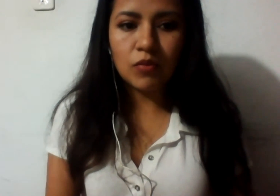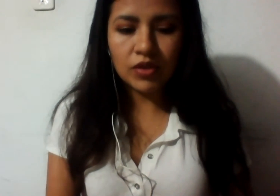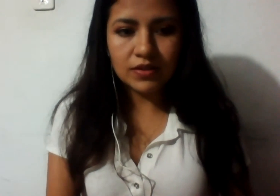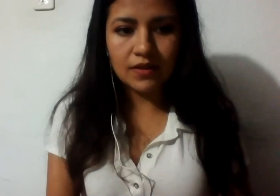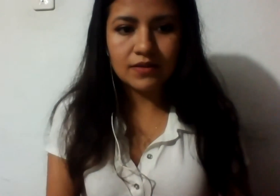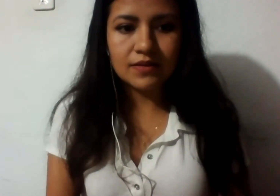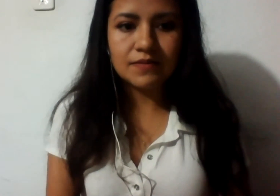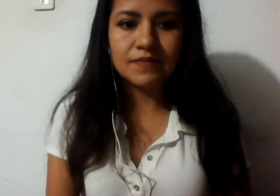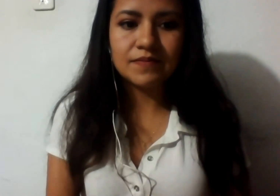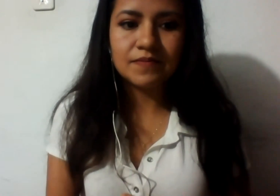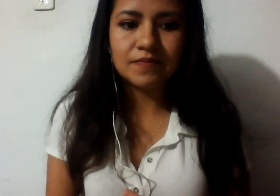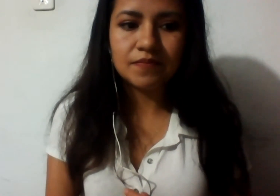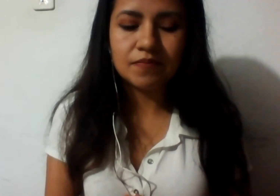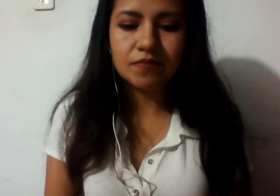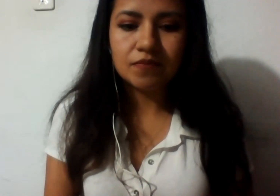¿Cómo te sientes?